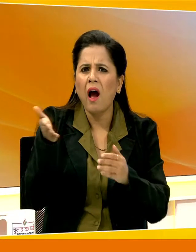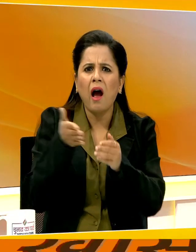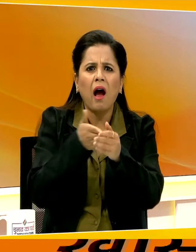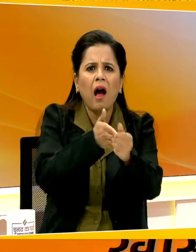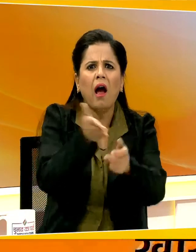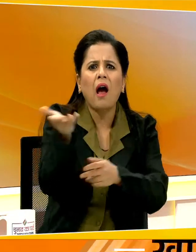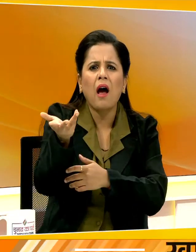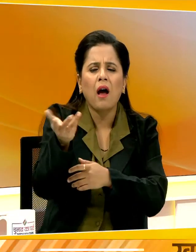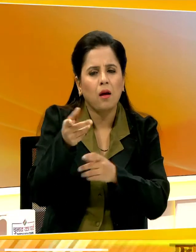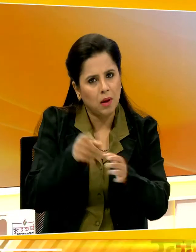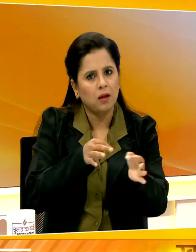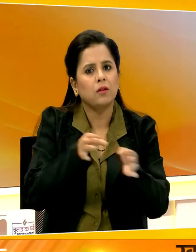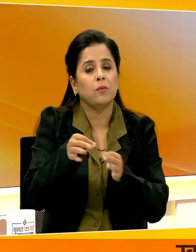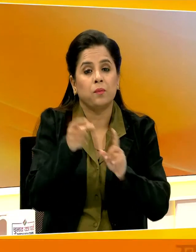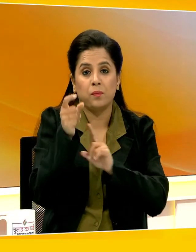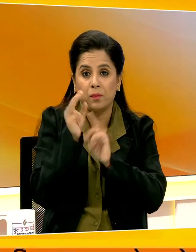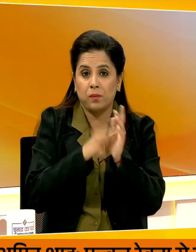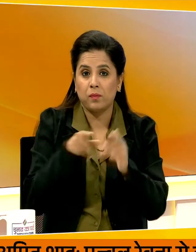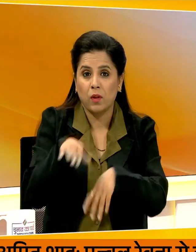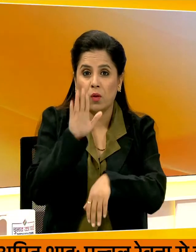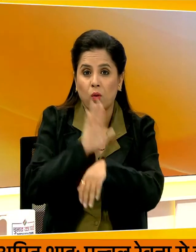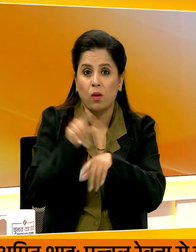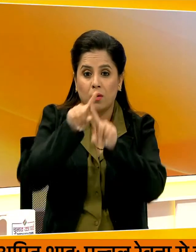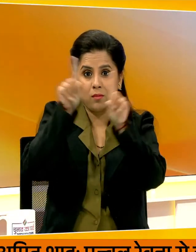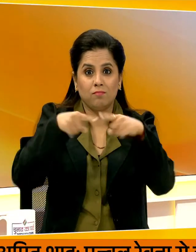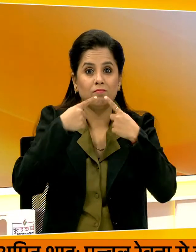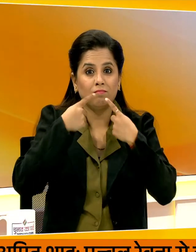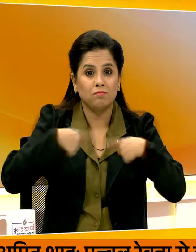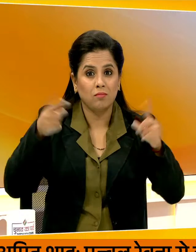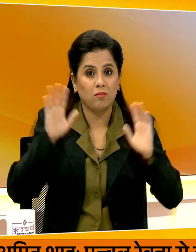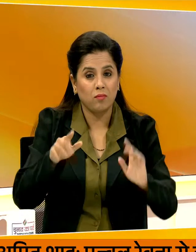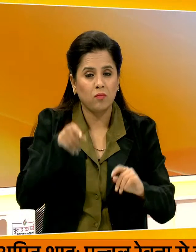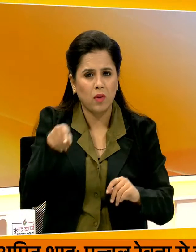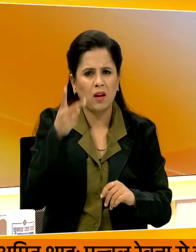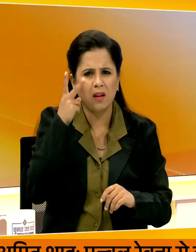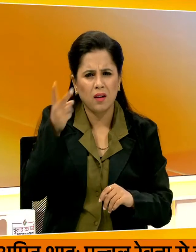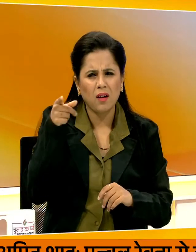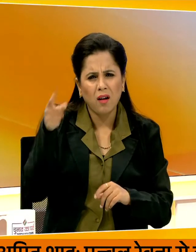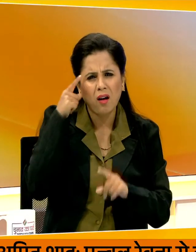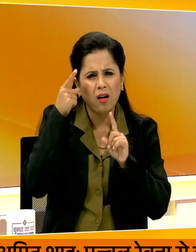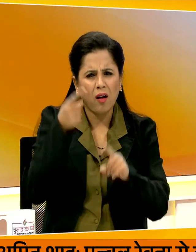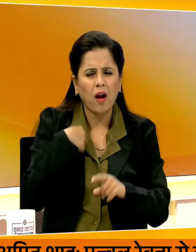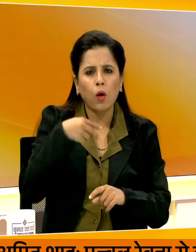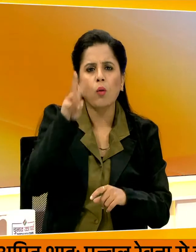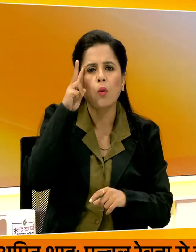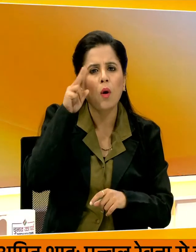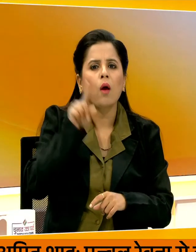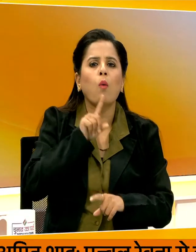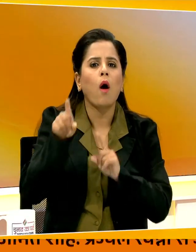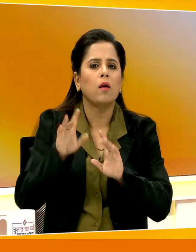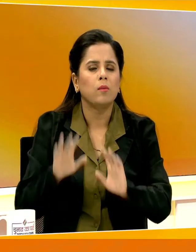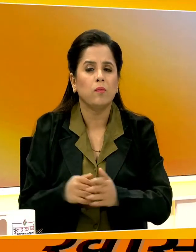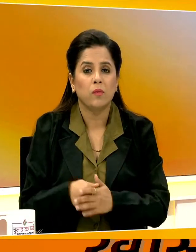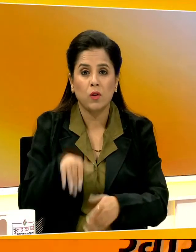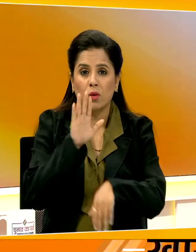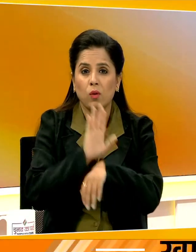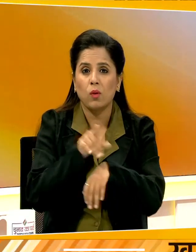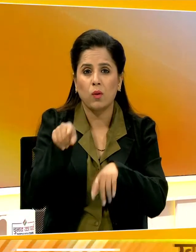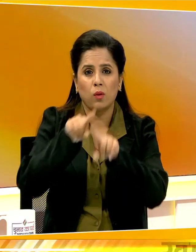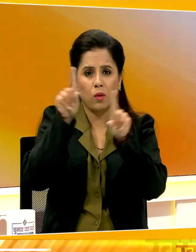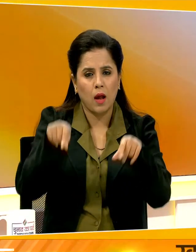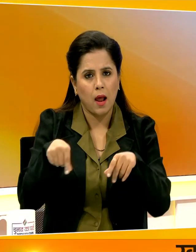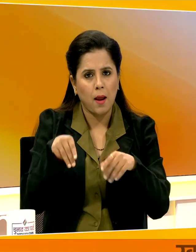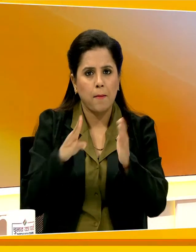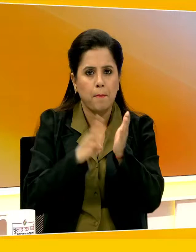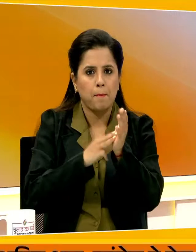हैं। पीएम ने कांग्रेस पार्टी के घोषणा पत्र को लेकर भी उनकी मंशा पर सवाल खड़े किए। कांग्रेस का जहां तक मैनिफेस्टो